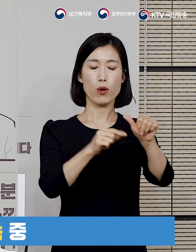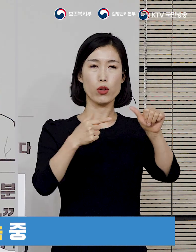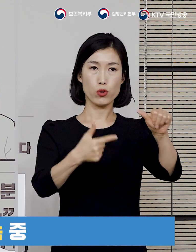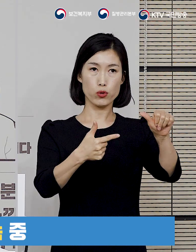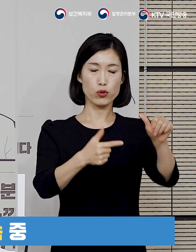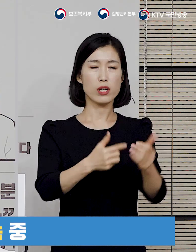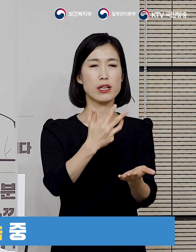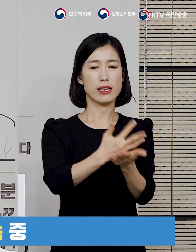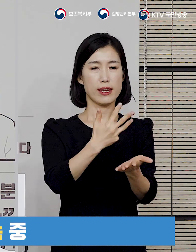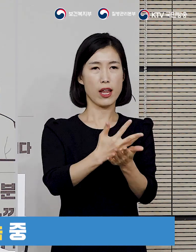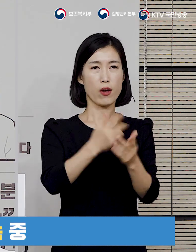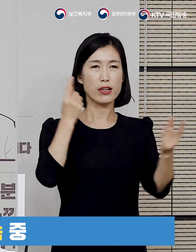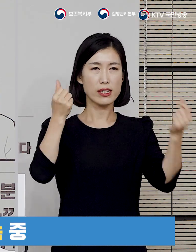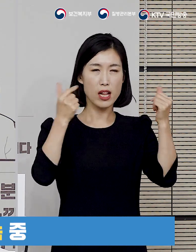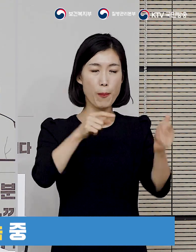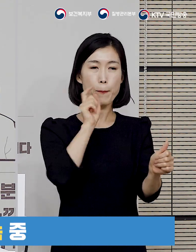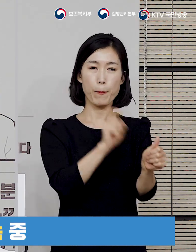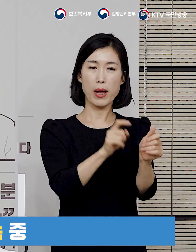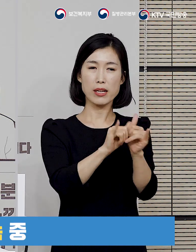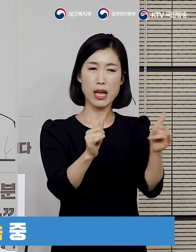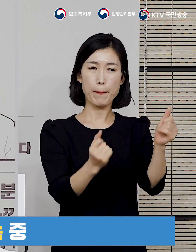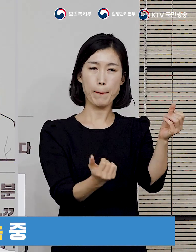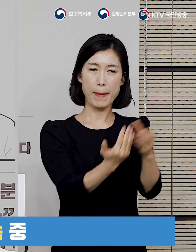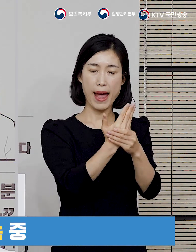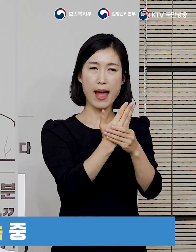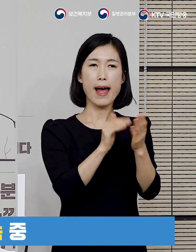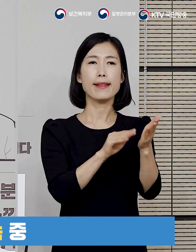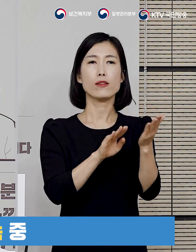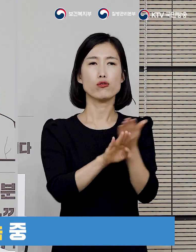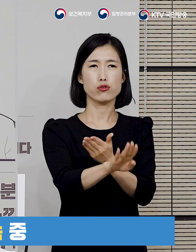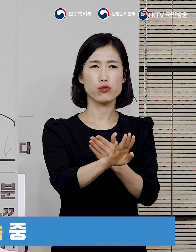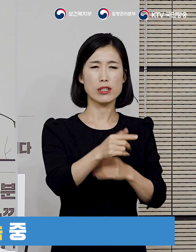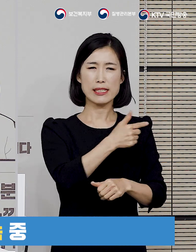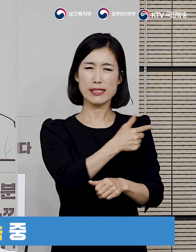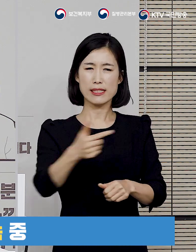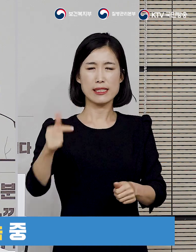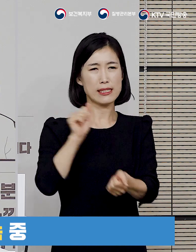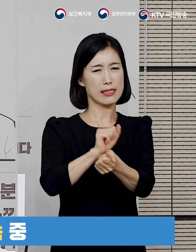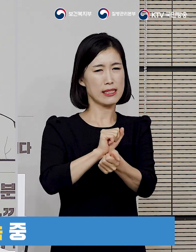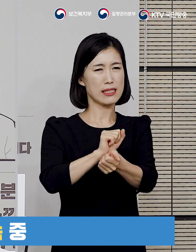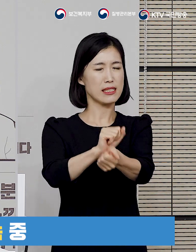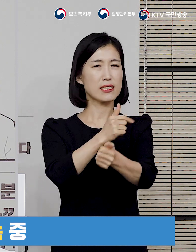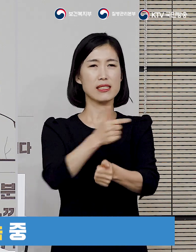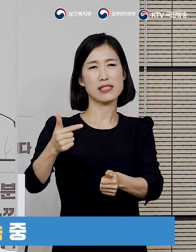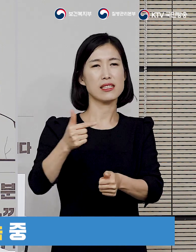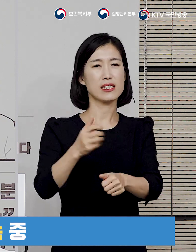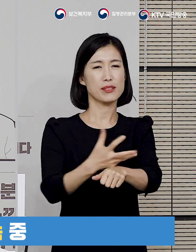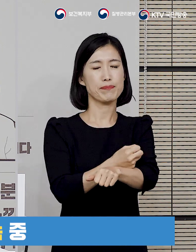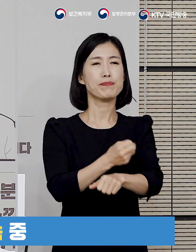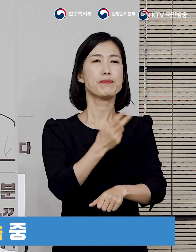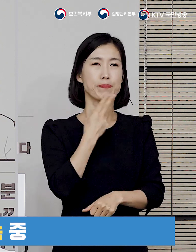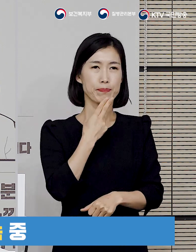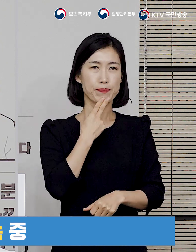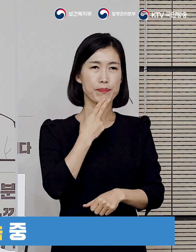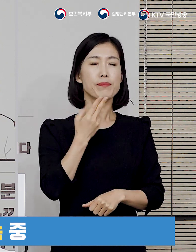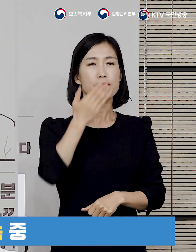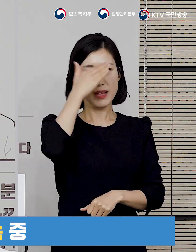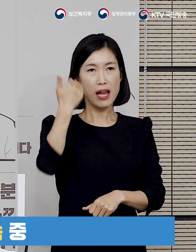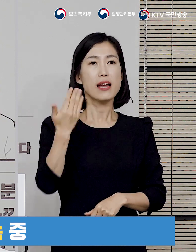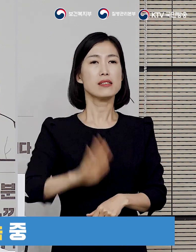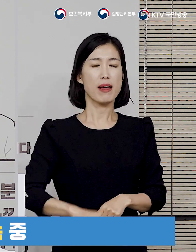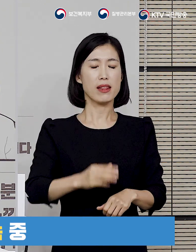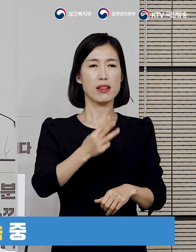(5월 6일) 이태원 클럽 관련 확진자가 발생한 이래 대규모 확산으로 이어지지는 않고